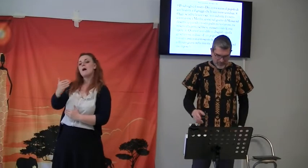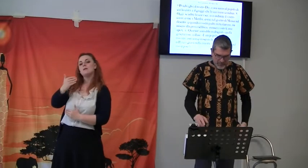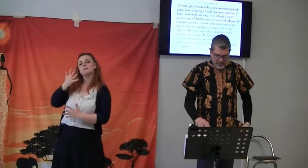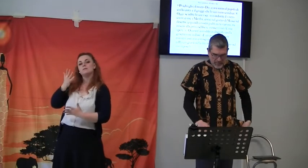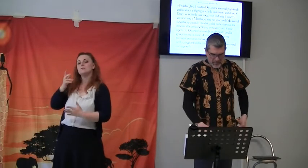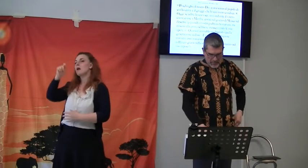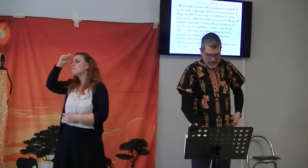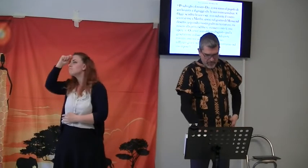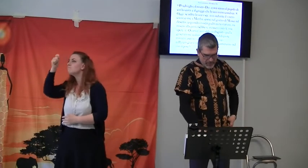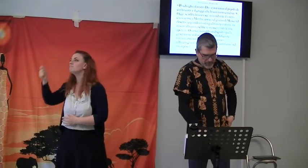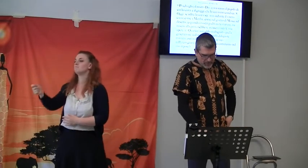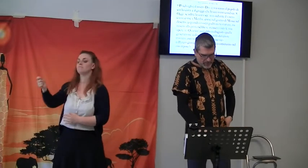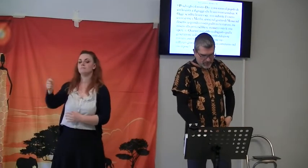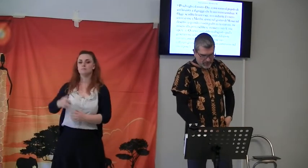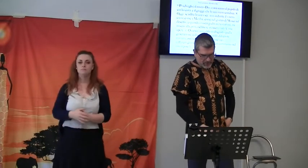esaltano.